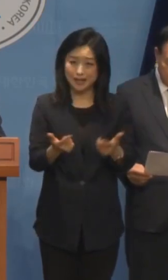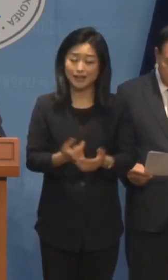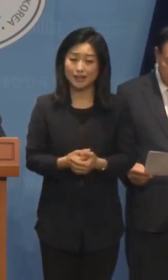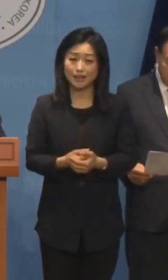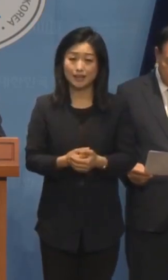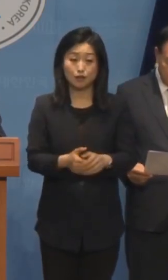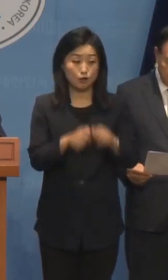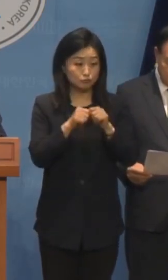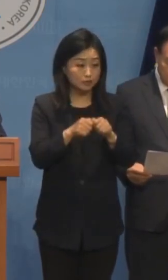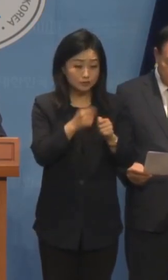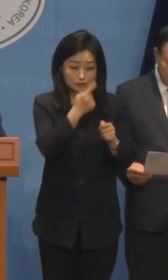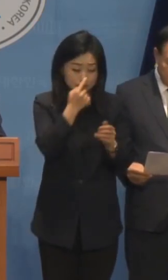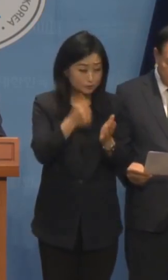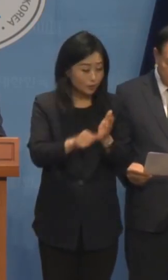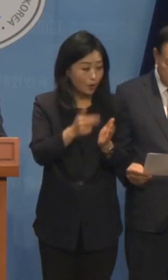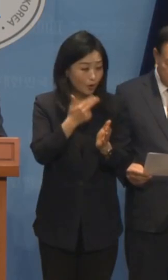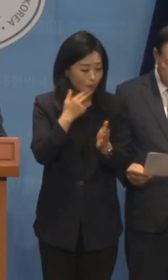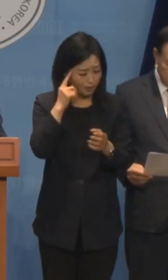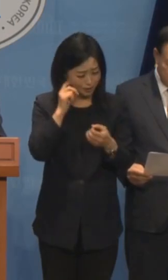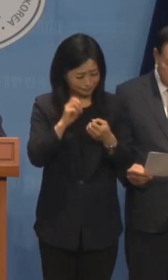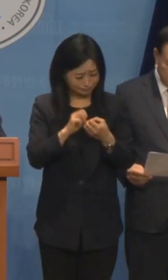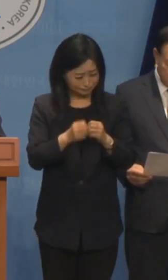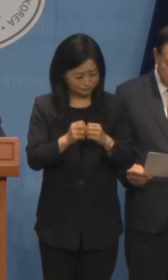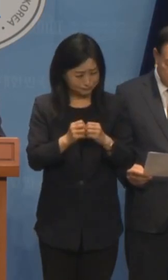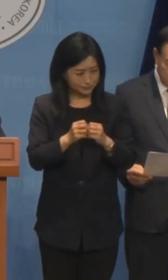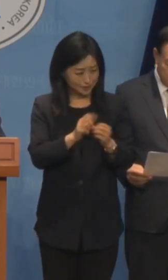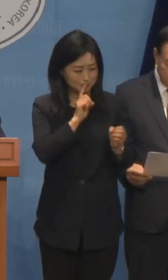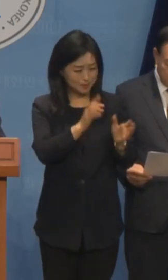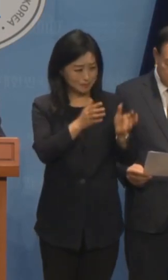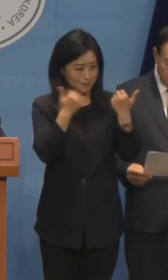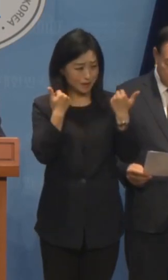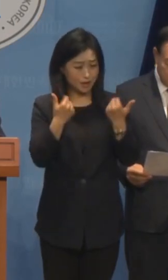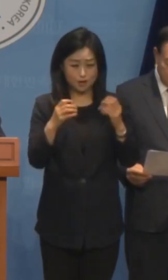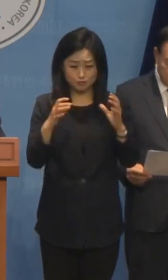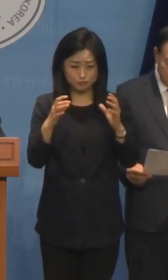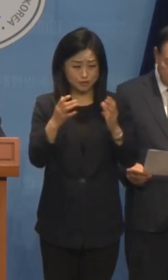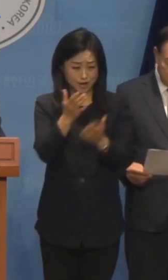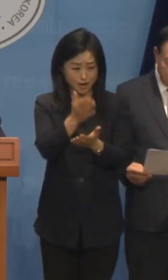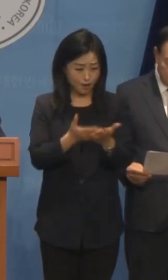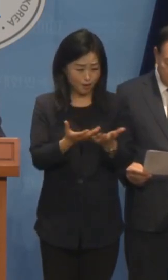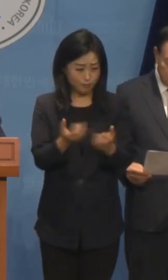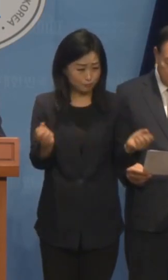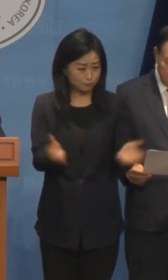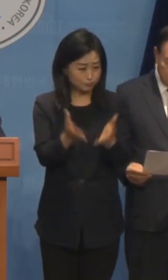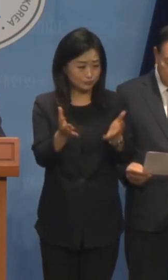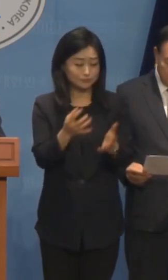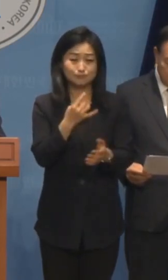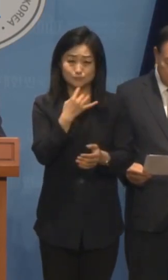구체적인 증거도 없으면서 음모론을 제기하는 것은 국론 분열만 야기할 뿐입니다.